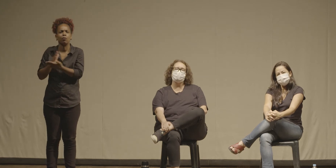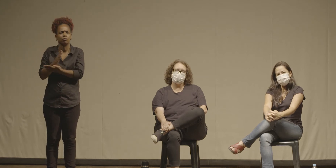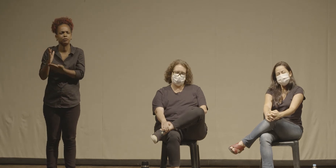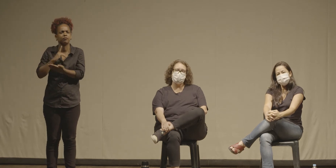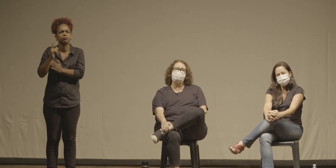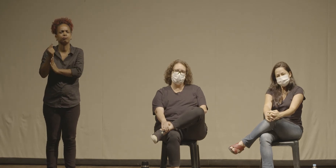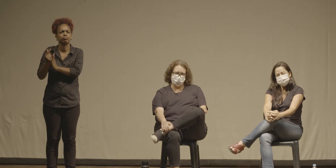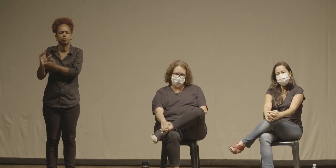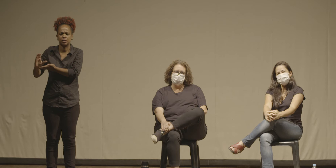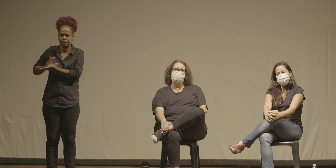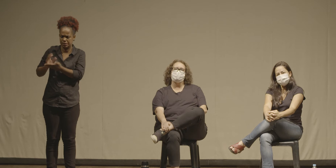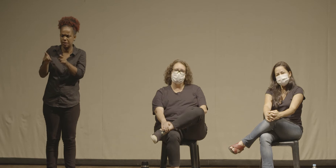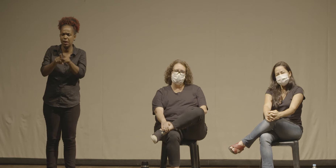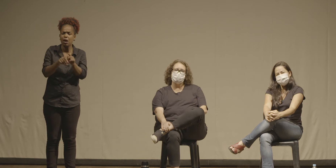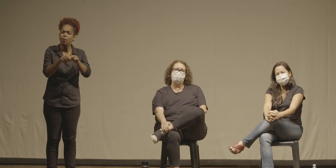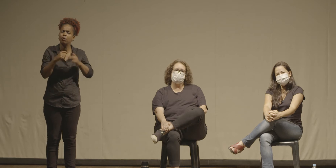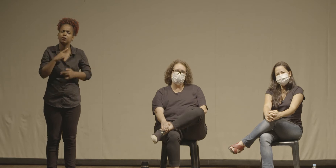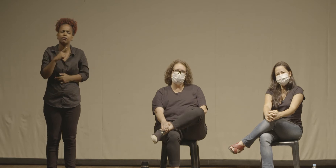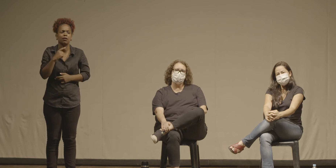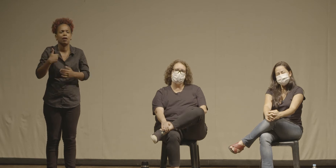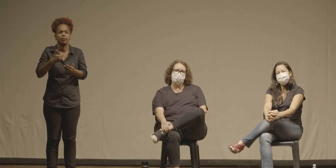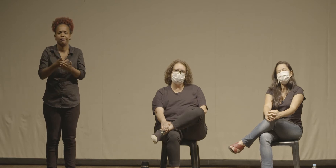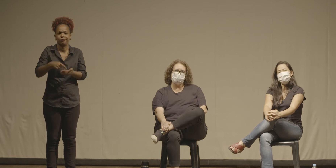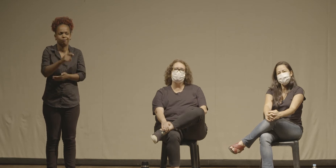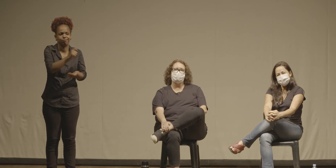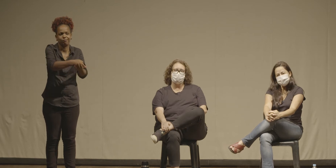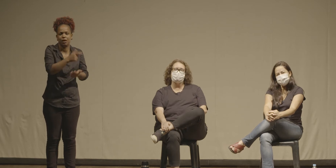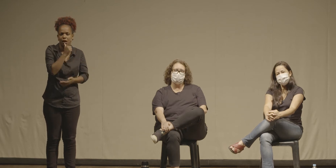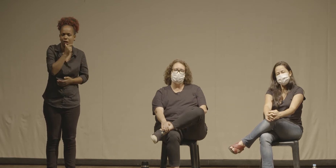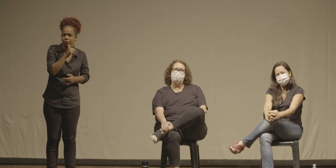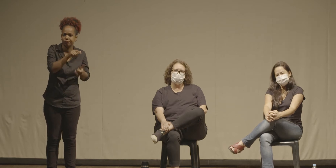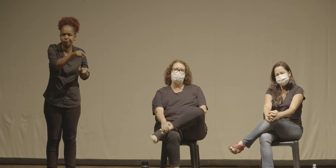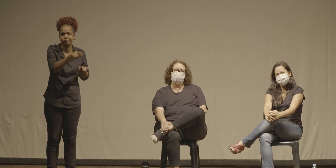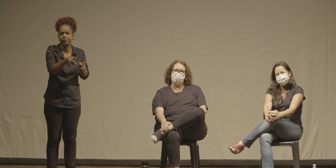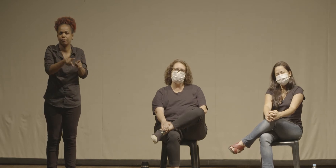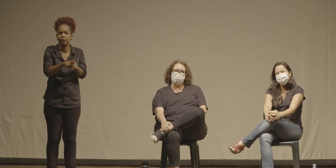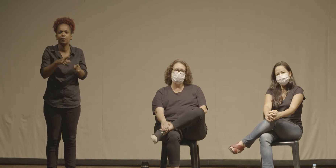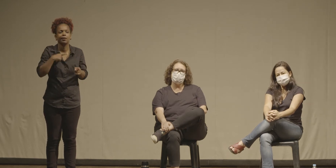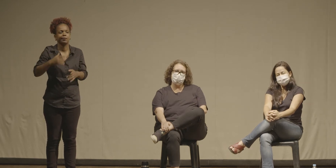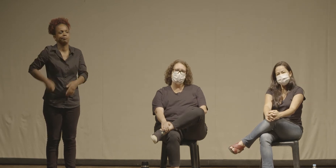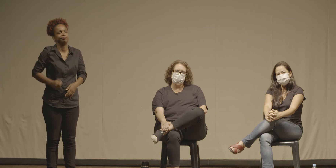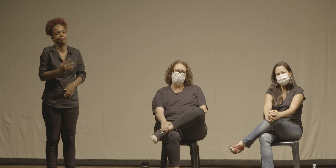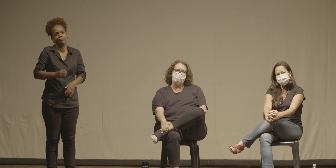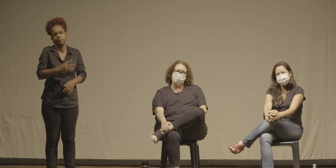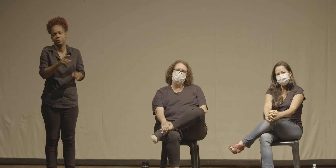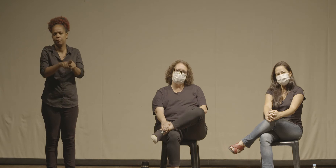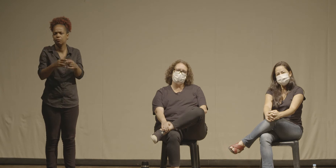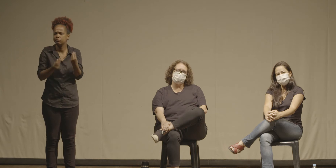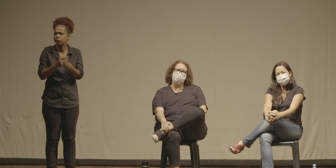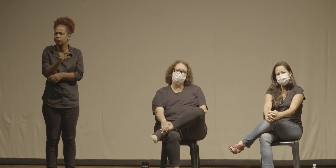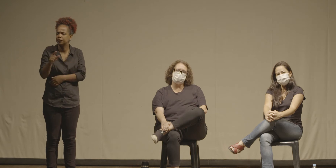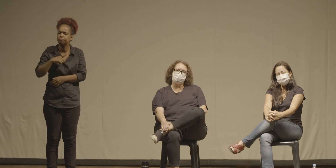retorno financeiro também, né? Porque até a água que a gente vai pagar para os personagens lá, a gente vai tirar do nosso bolso. Como